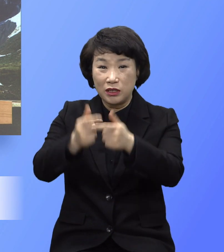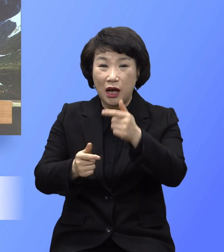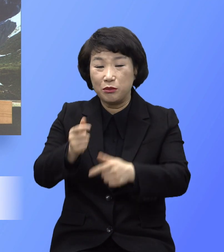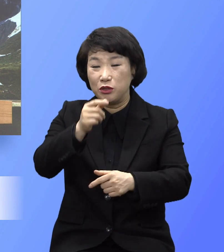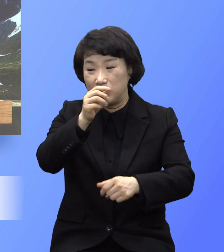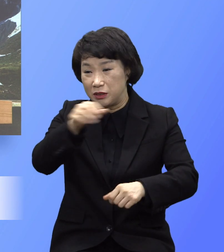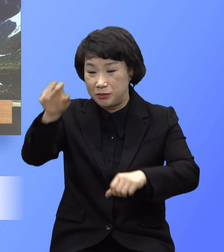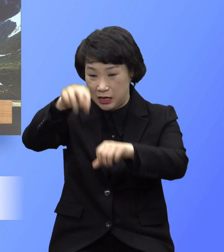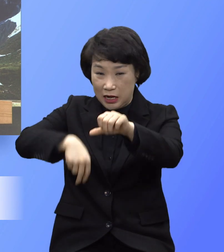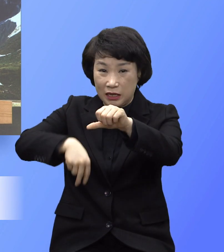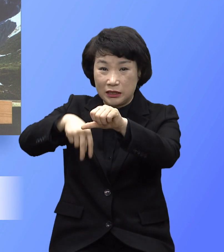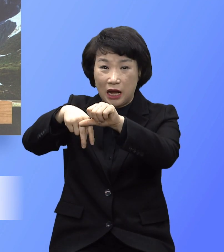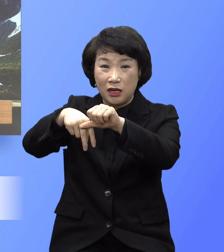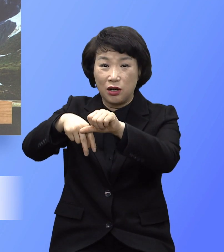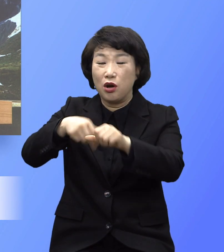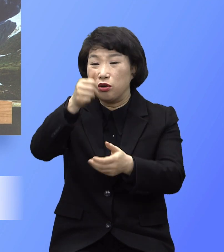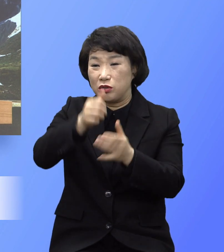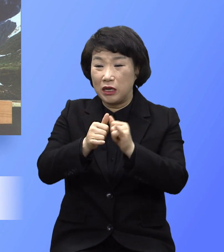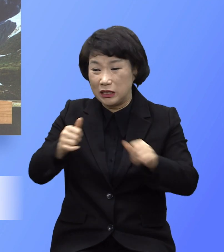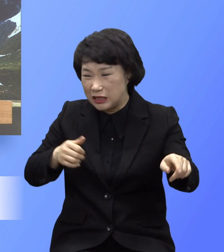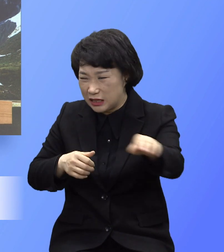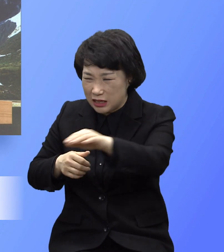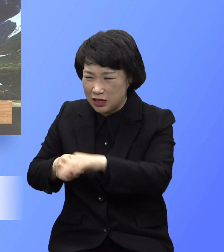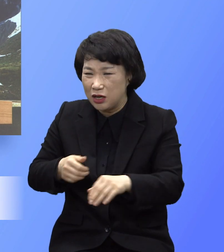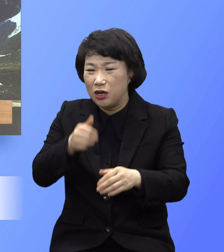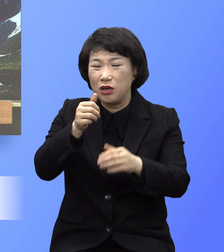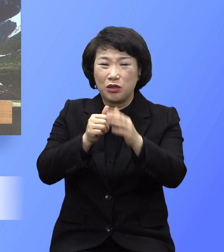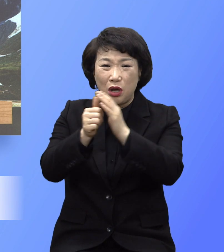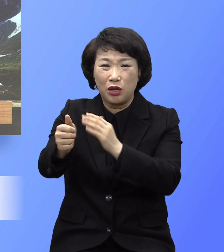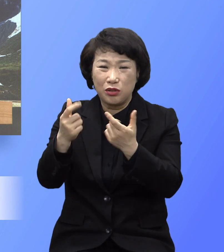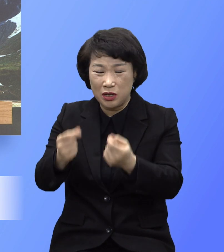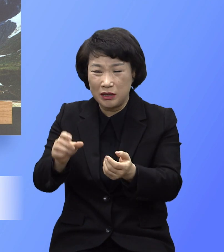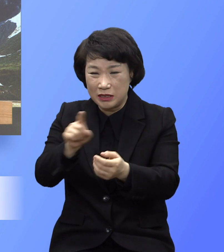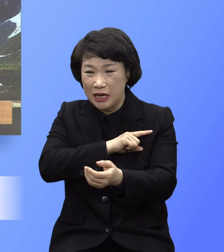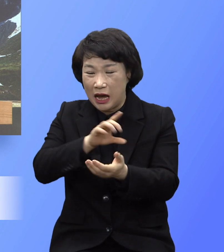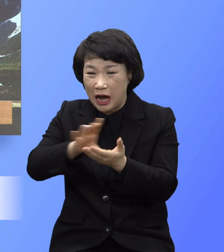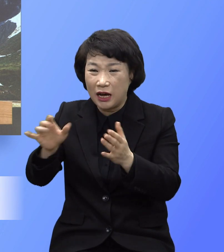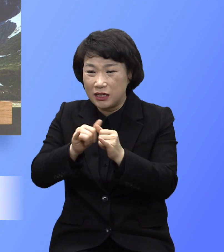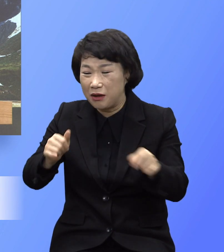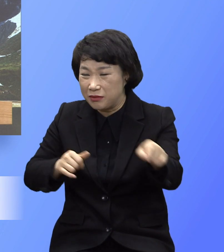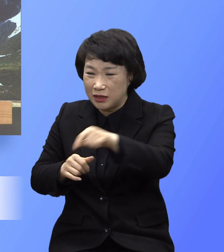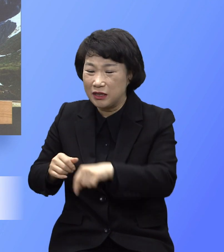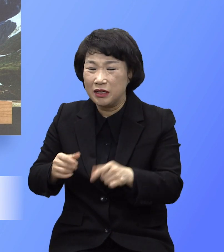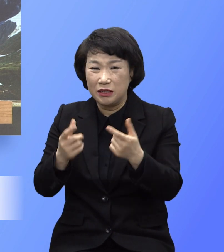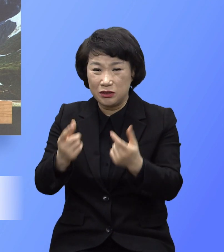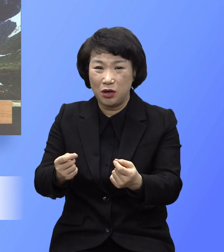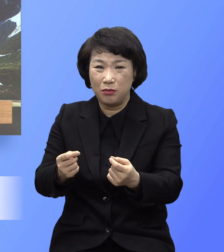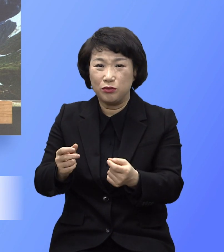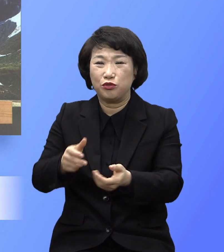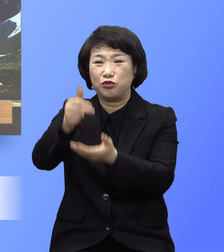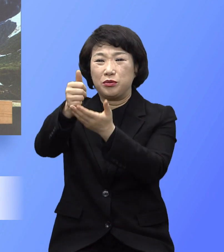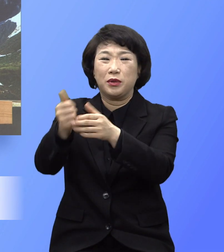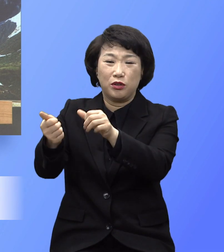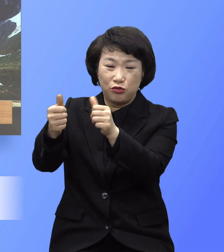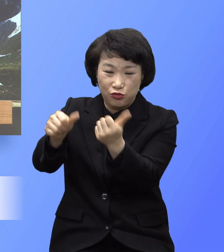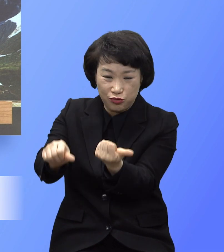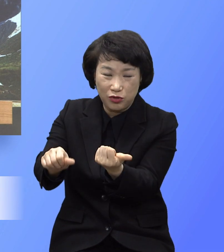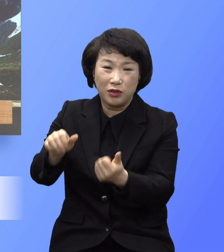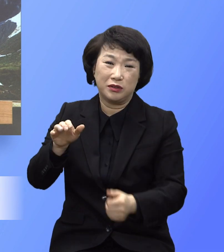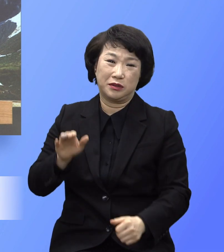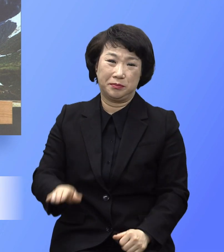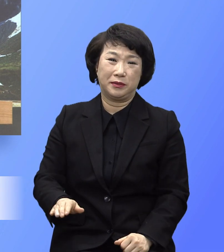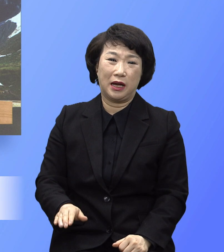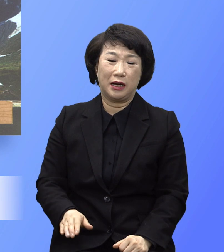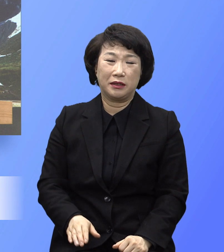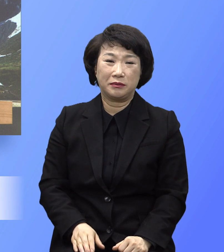나무에서 십자가에 달려 죄인 중에 죄인, 괴수, 행악자 중에 행악자처럼 죽은 자였다 그